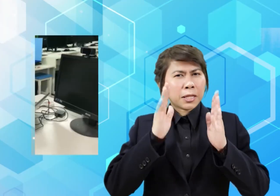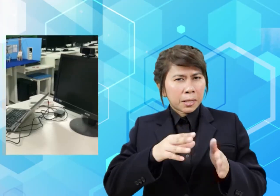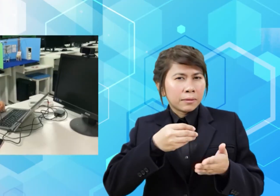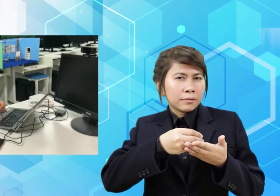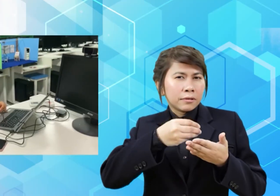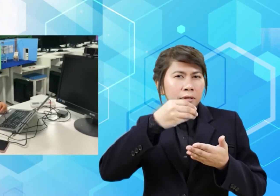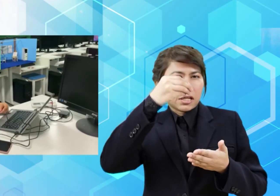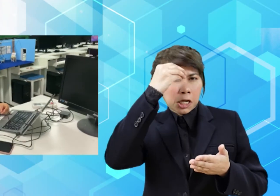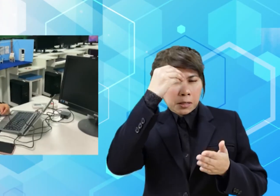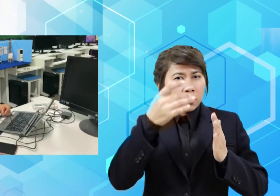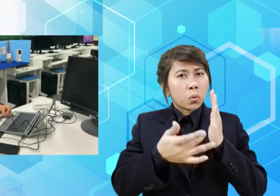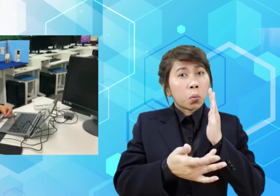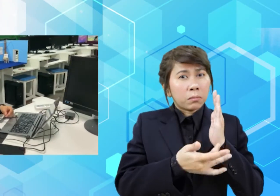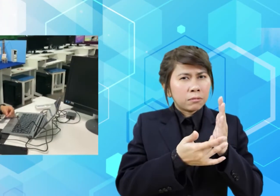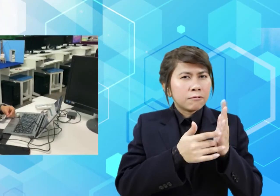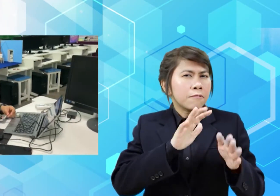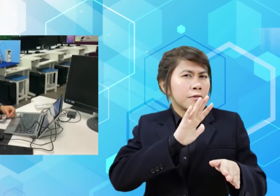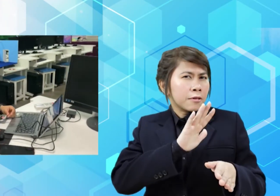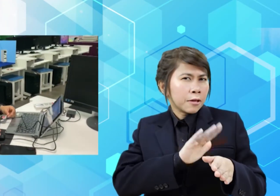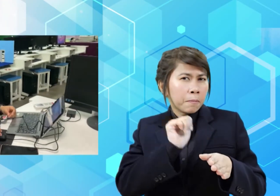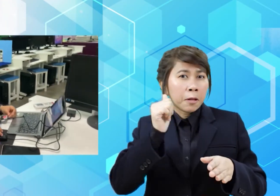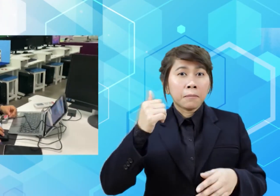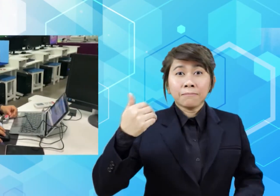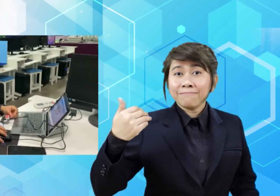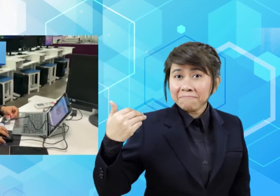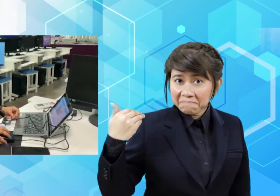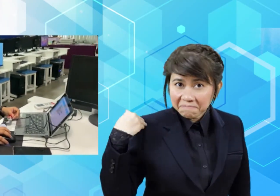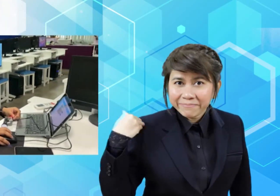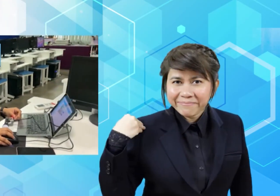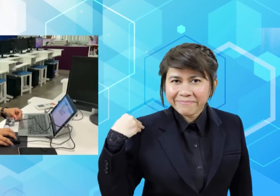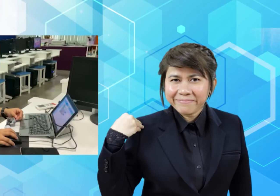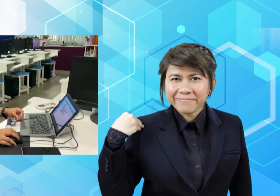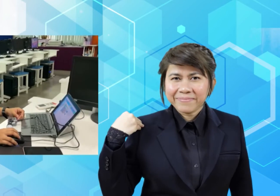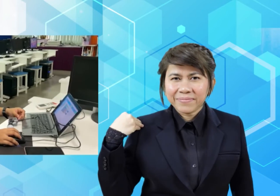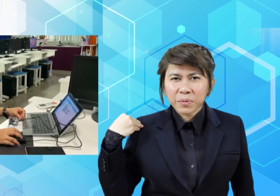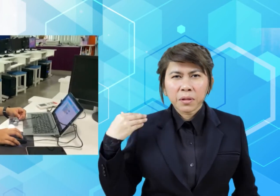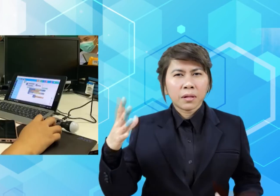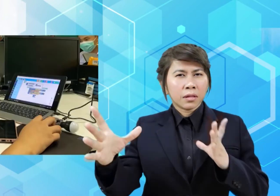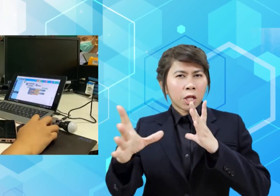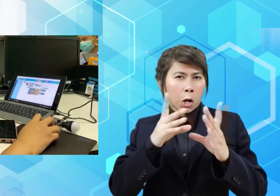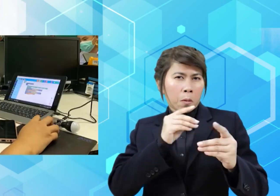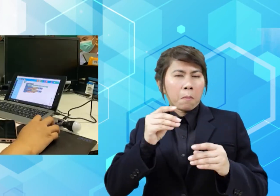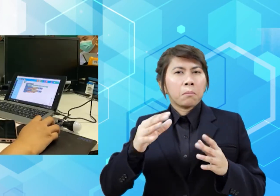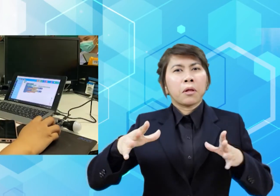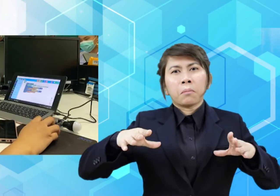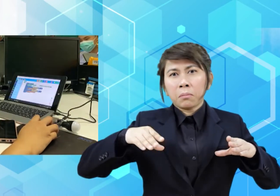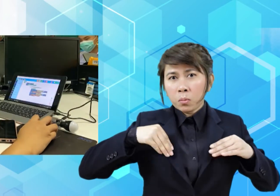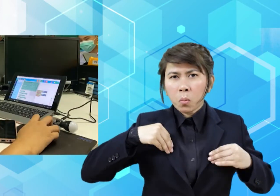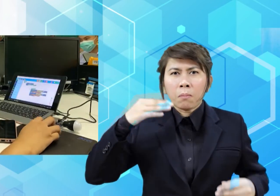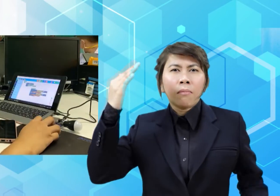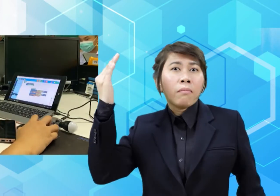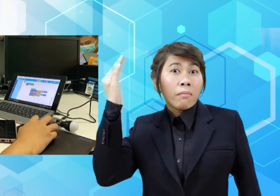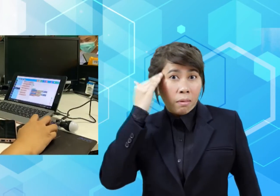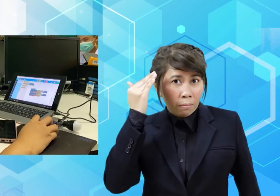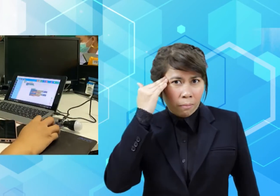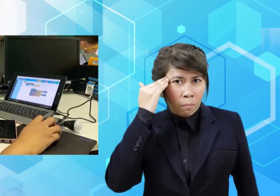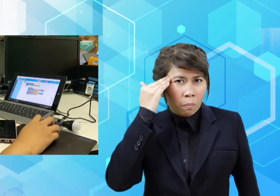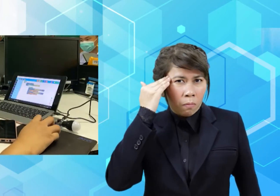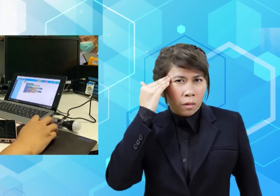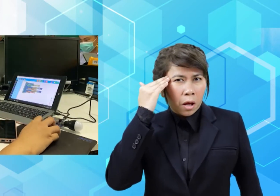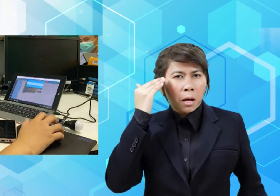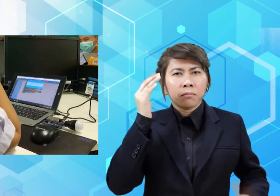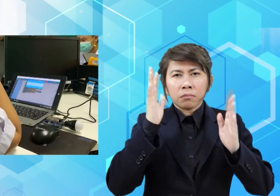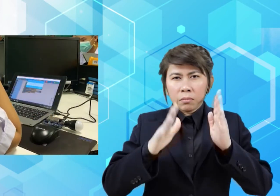ทำให้นักเรียนสามารถแสดงศักยภาพทางเทคโนโลยีให้สังคมได้รับรู้และเป็นที่ยอม